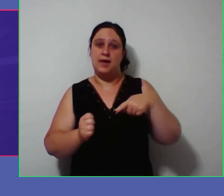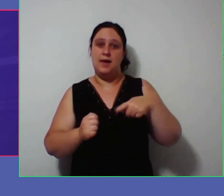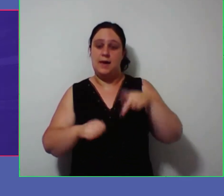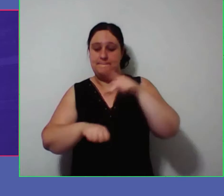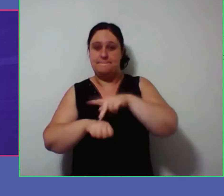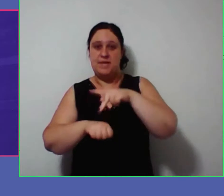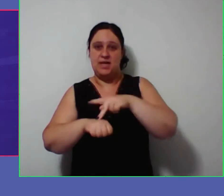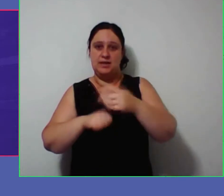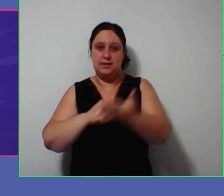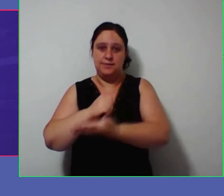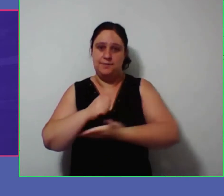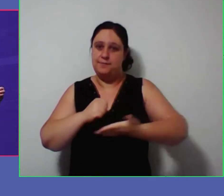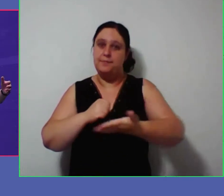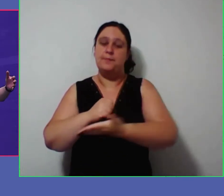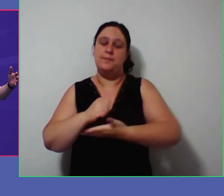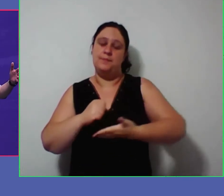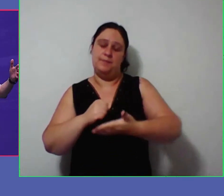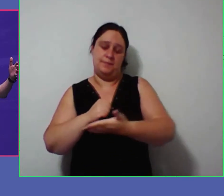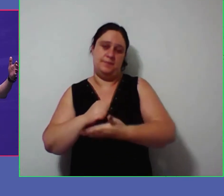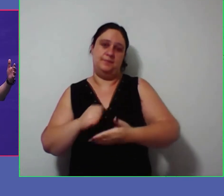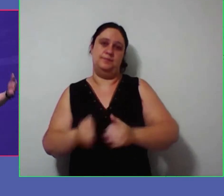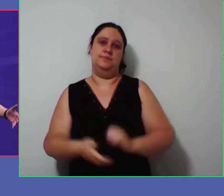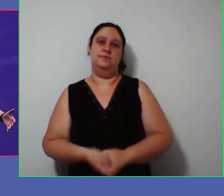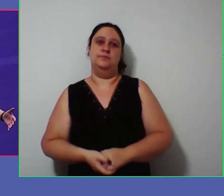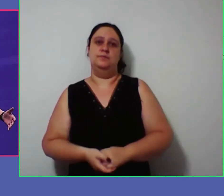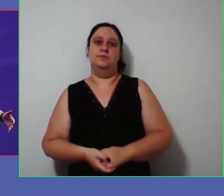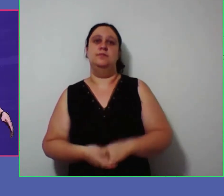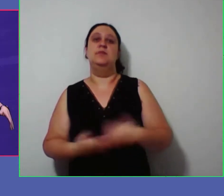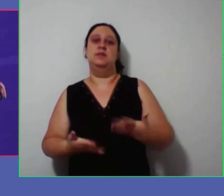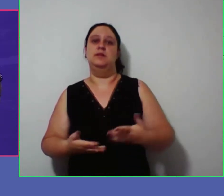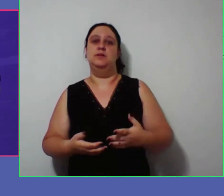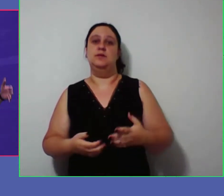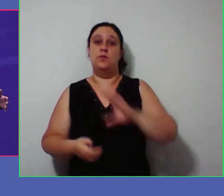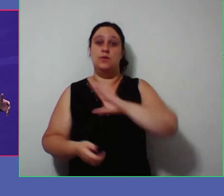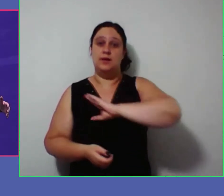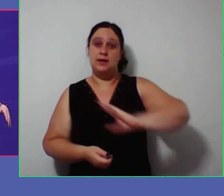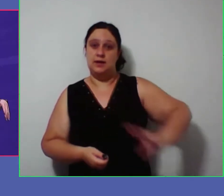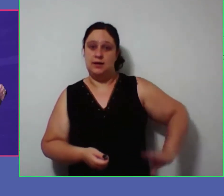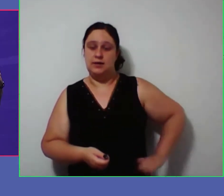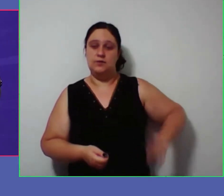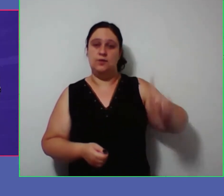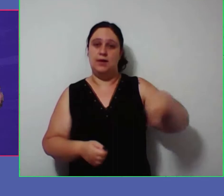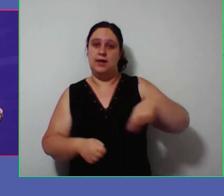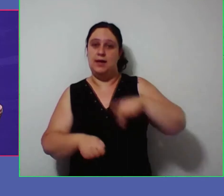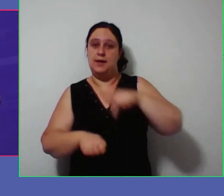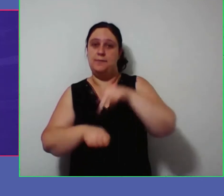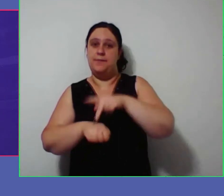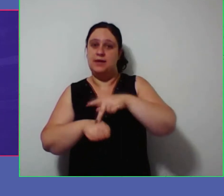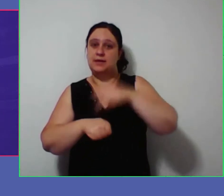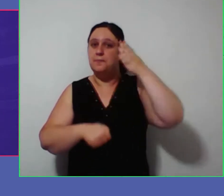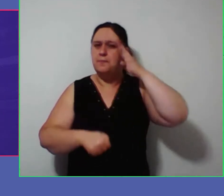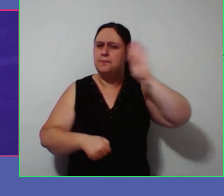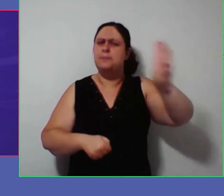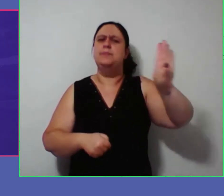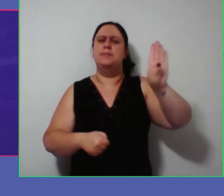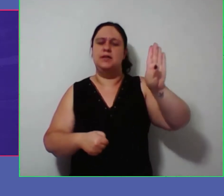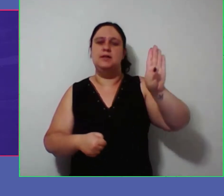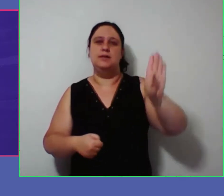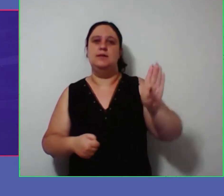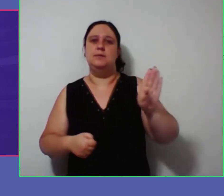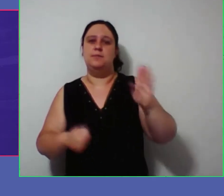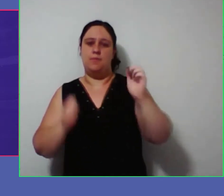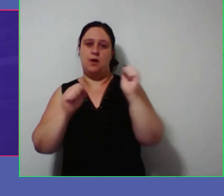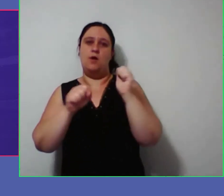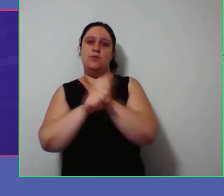Cristo, Ele é a pedra principal desse edifício, é o fundamento desse